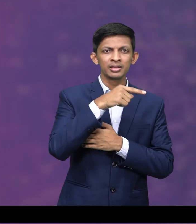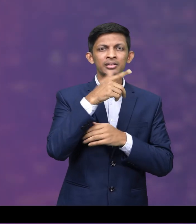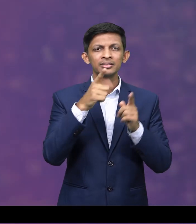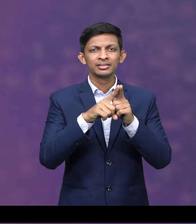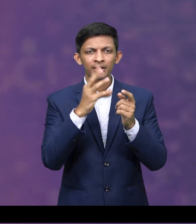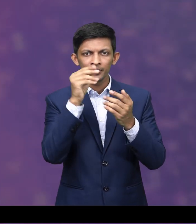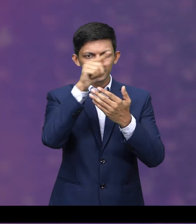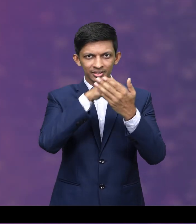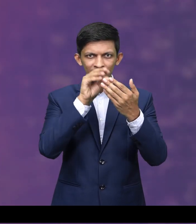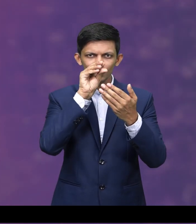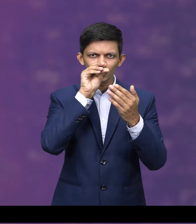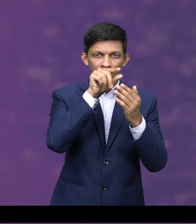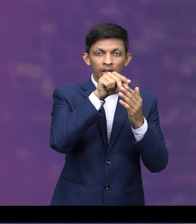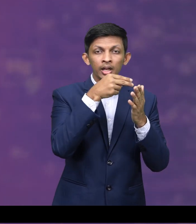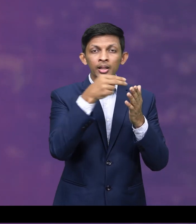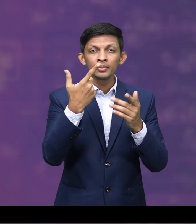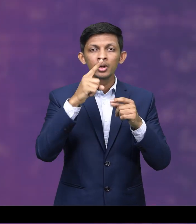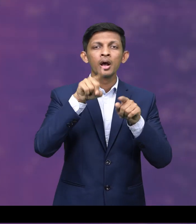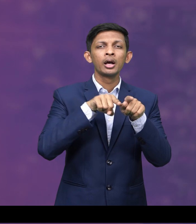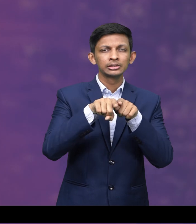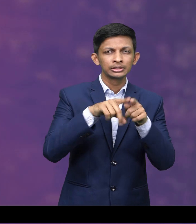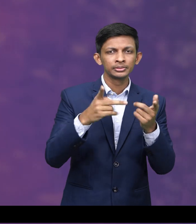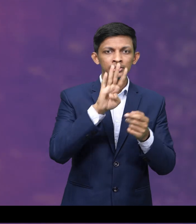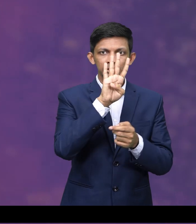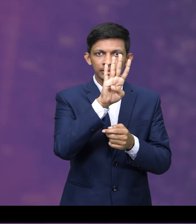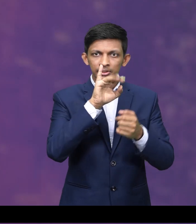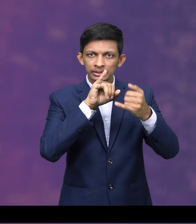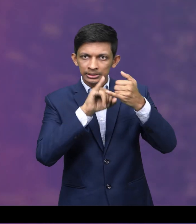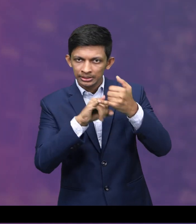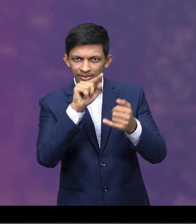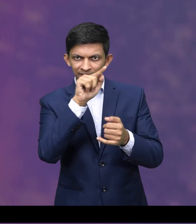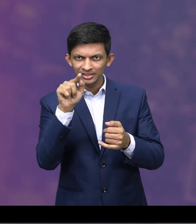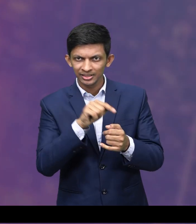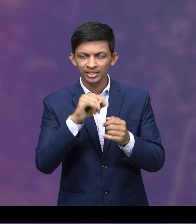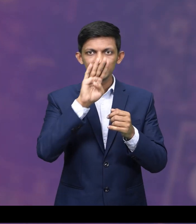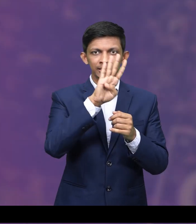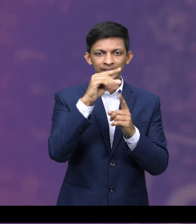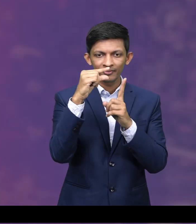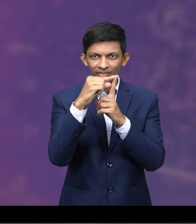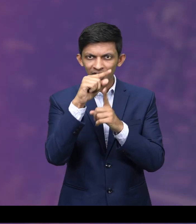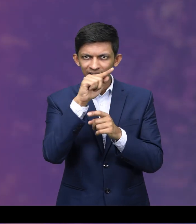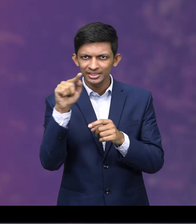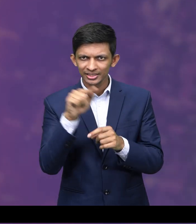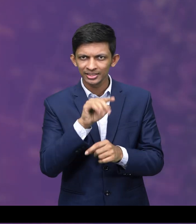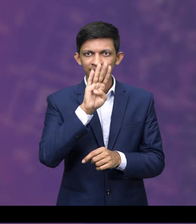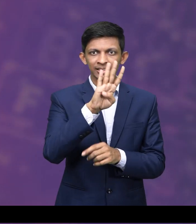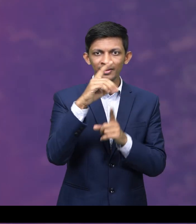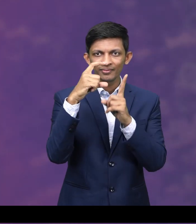కలిగి ఉంటాయి. ఉదాహరణకు చొచ్చుకుపోవటంలో 4s గ్రేటర్ దెన్ 4p గ్రేటర్